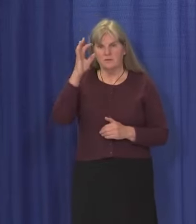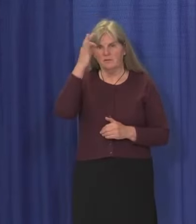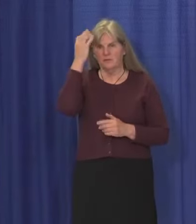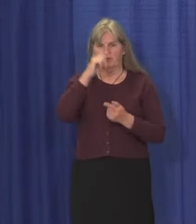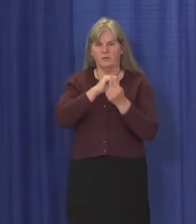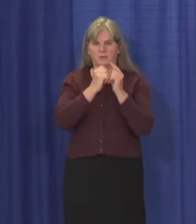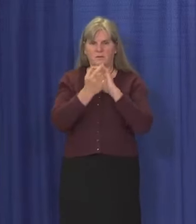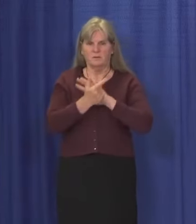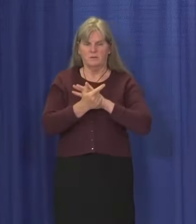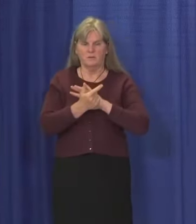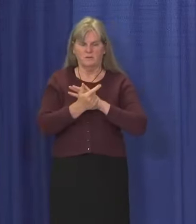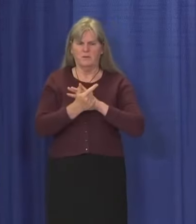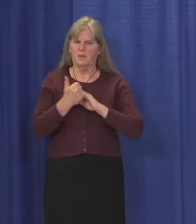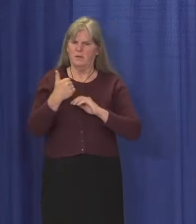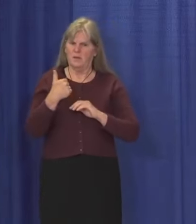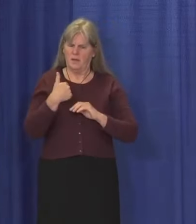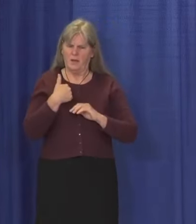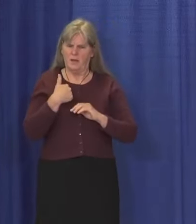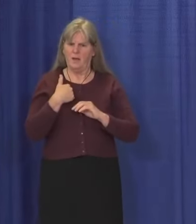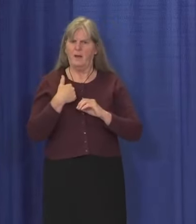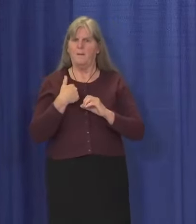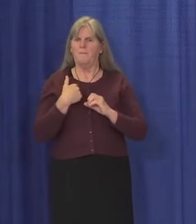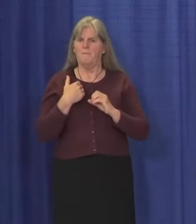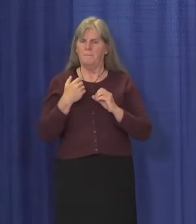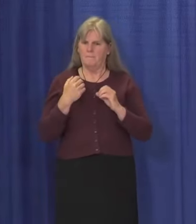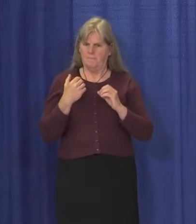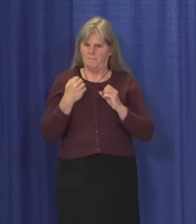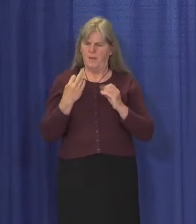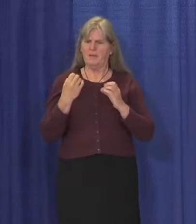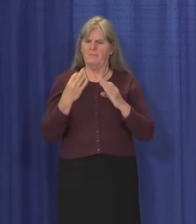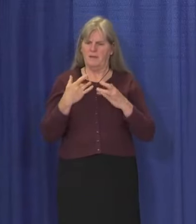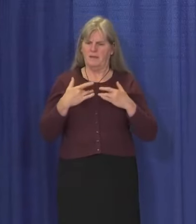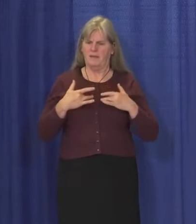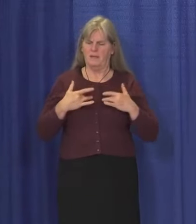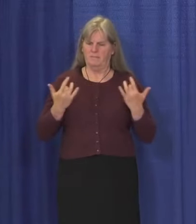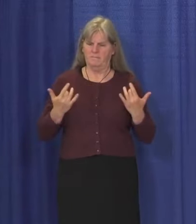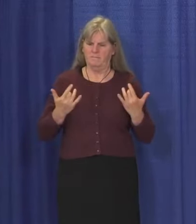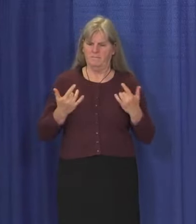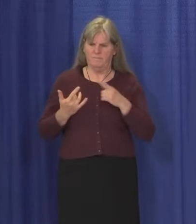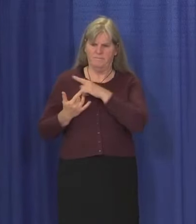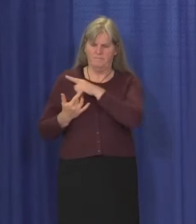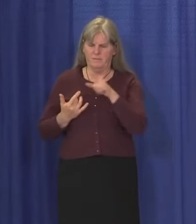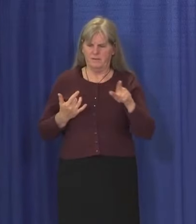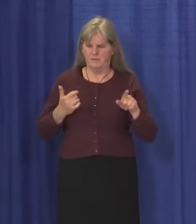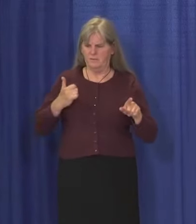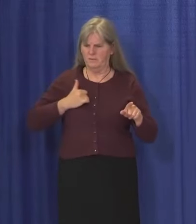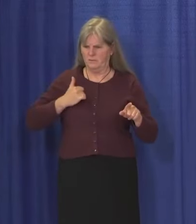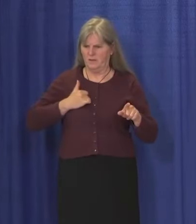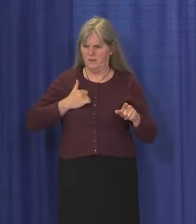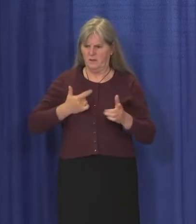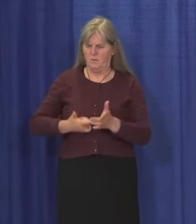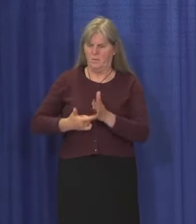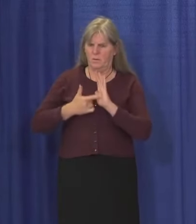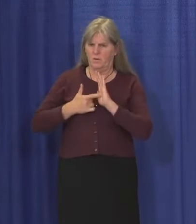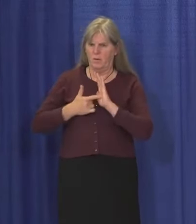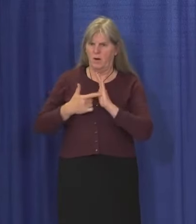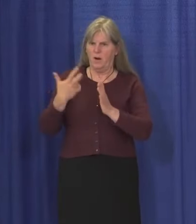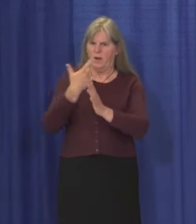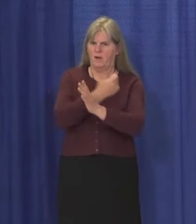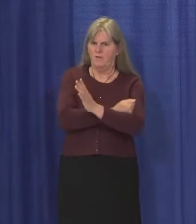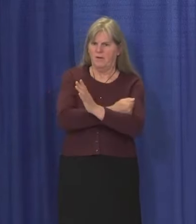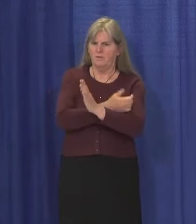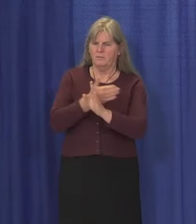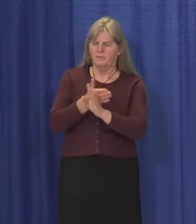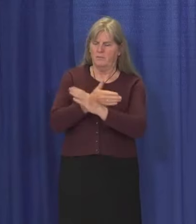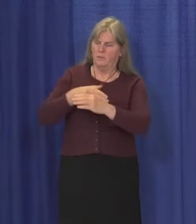So there are more and more events in Canada where they require a proof of vaccination to allow people to come in. Is